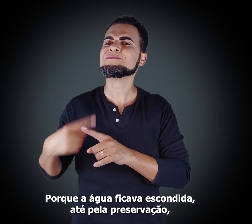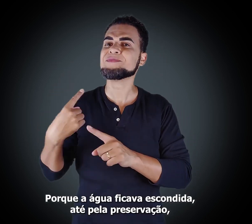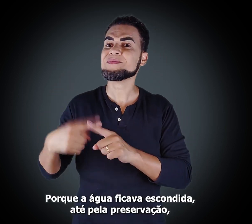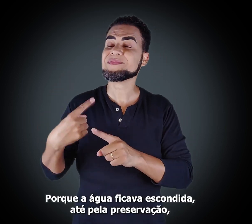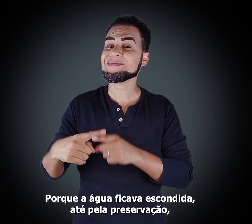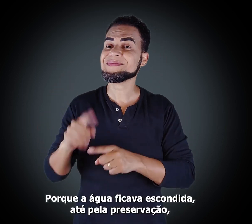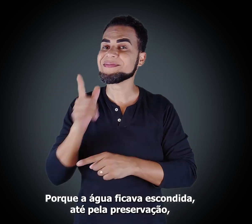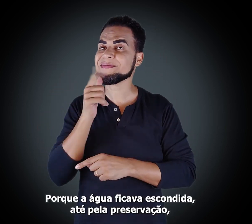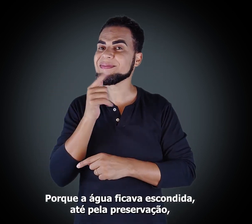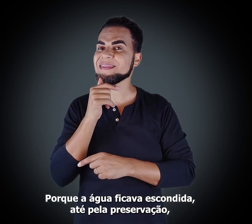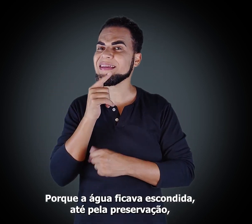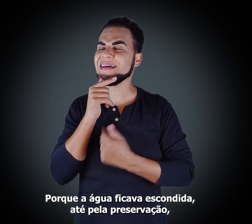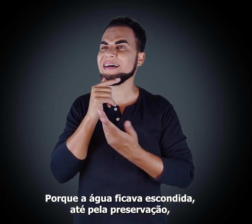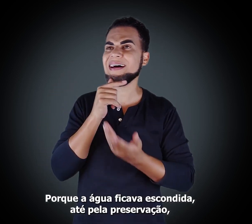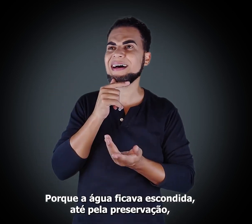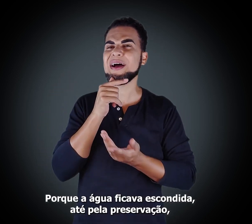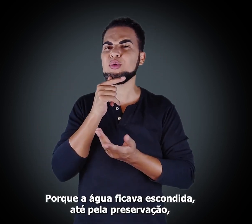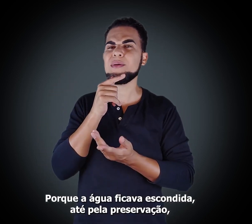água ficava